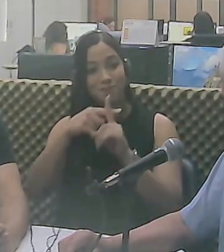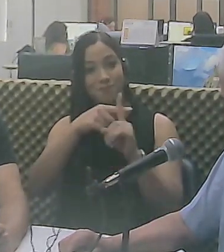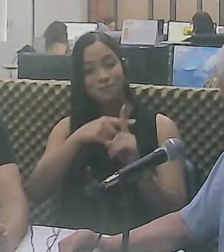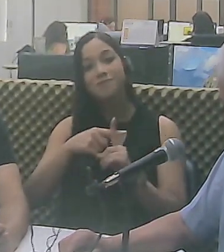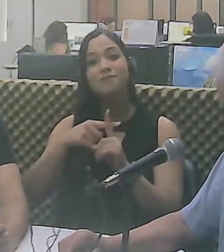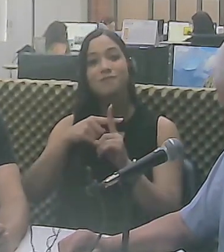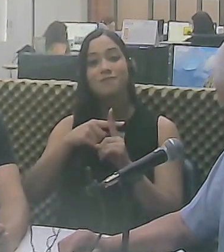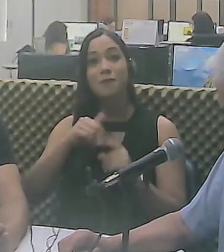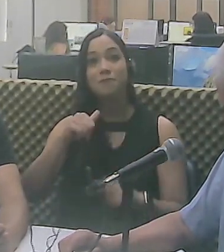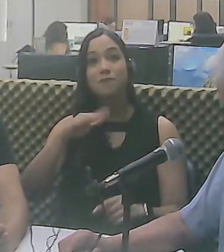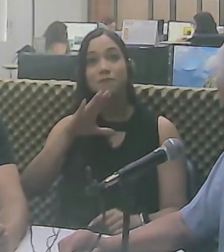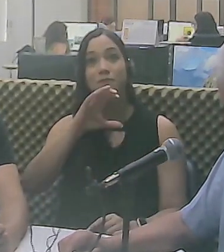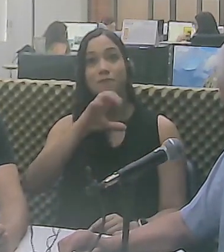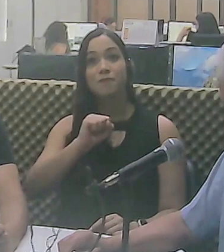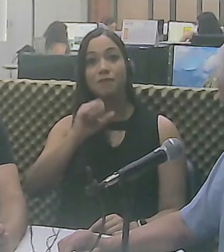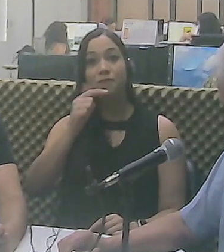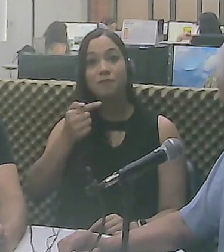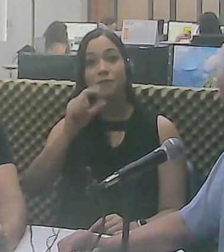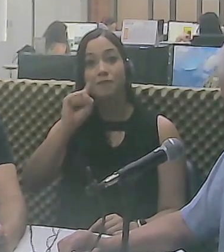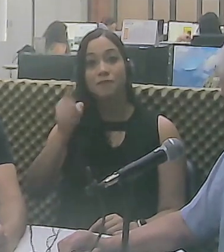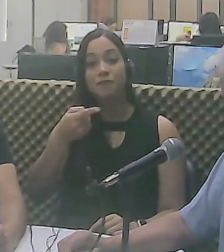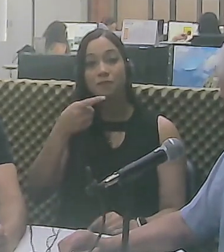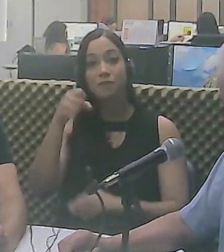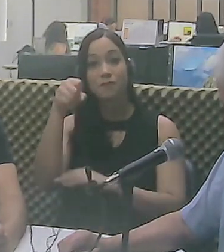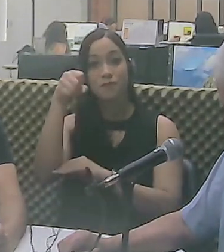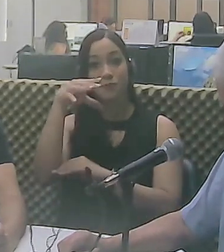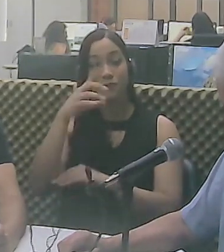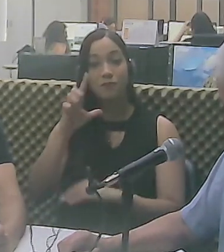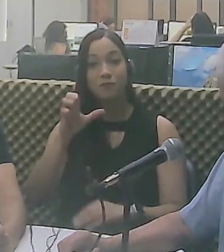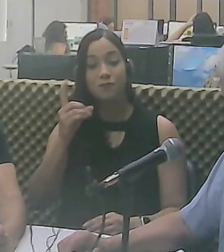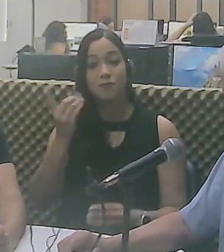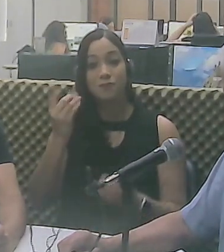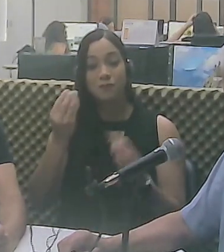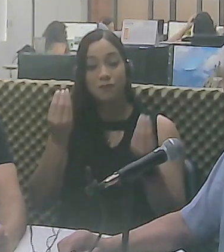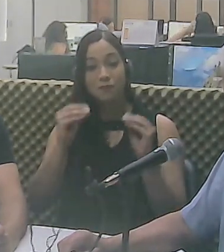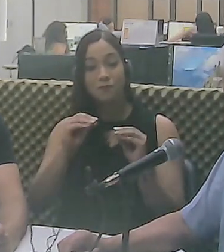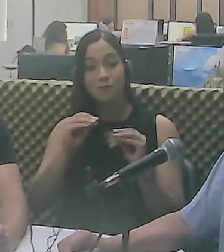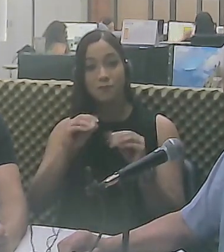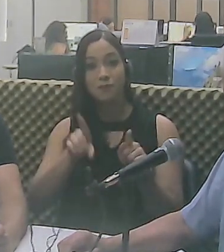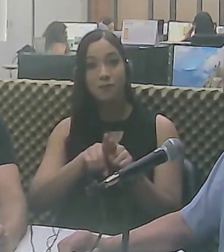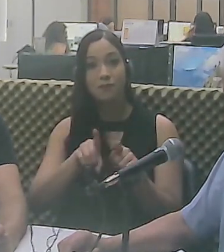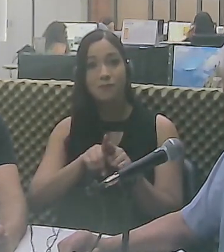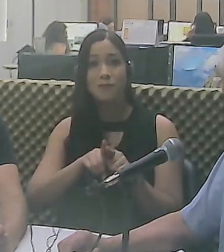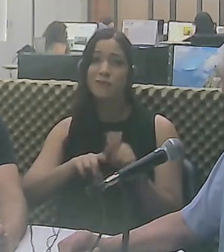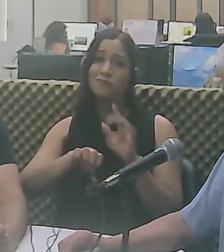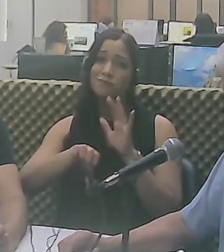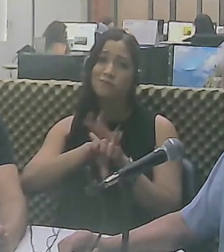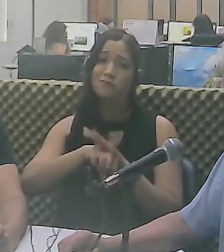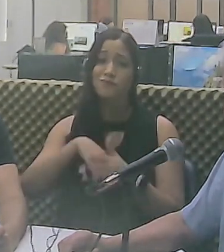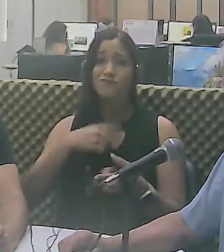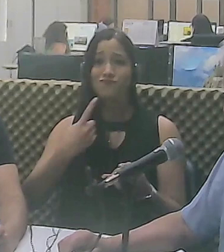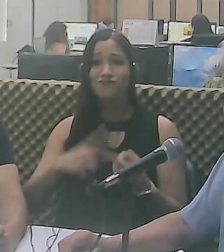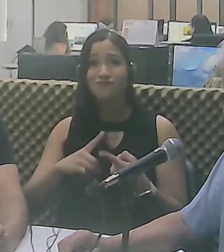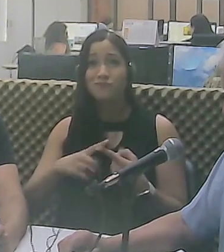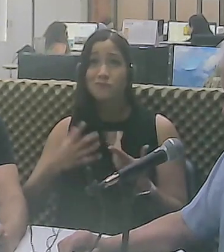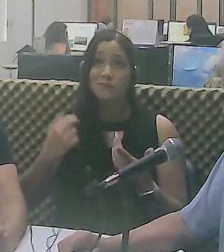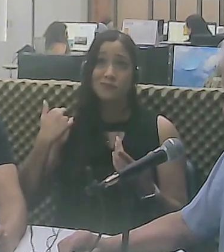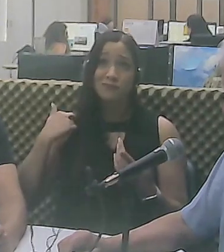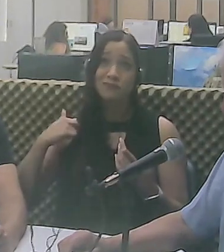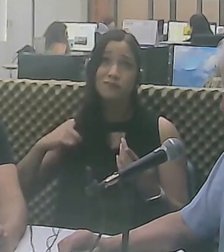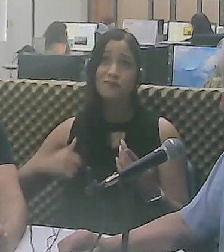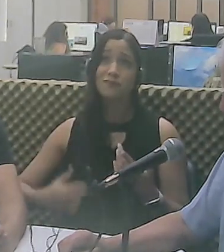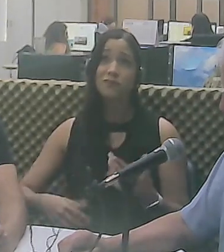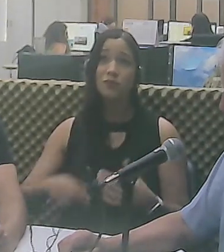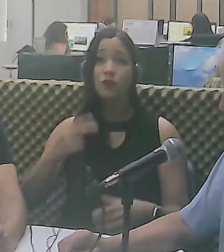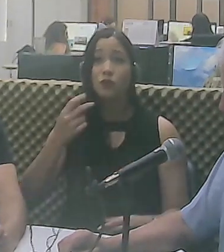são mais de 87 mil pontos modernizados também implantados no município e negativamente já que pelo menos